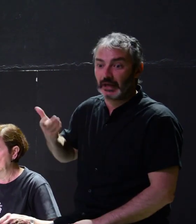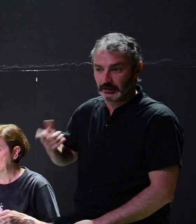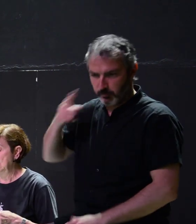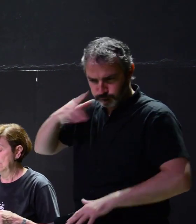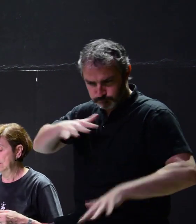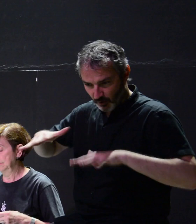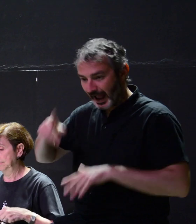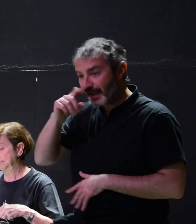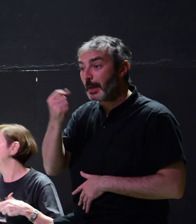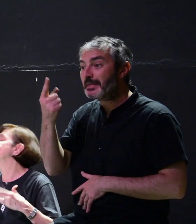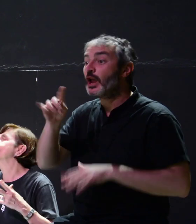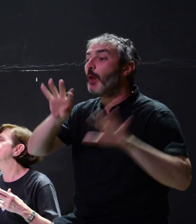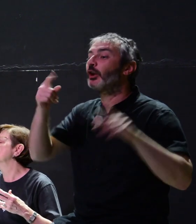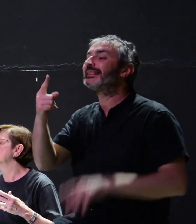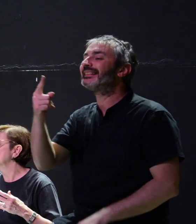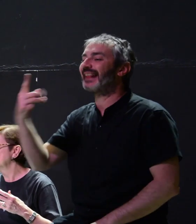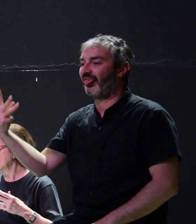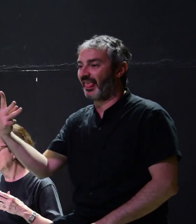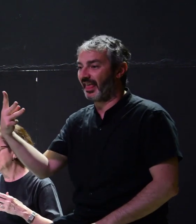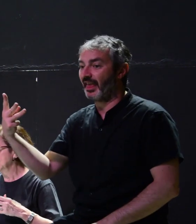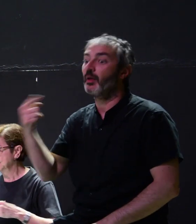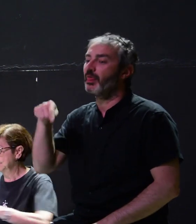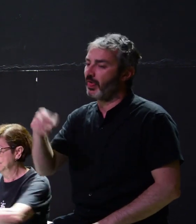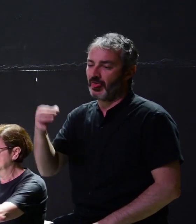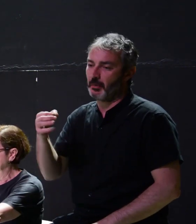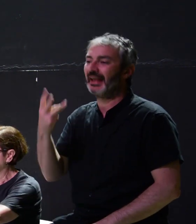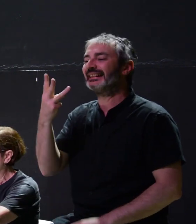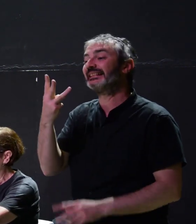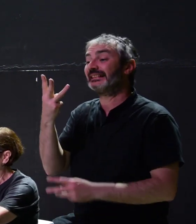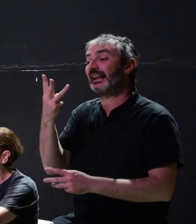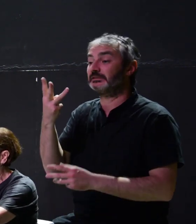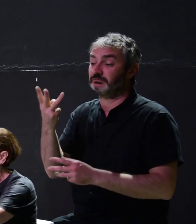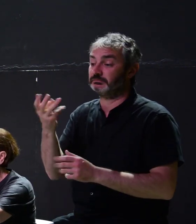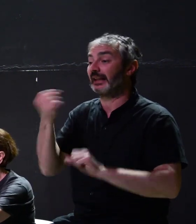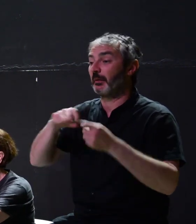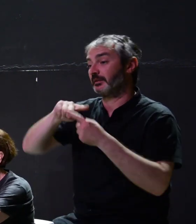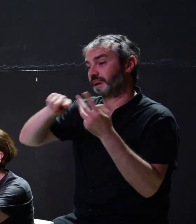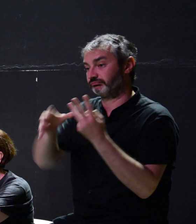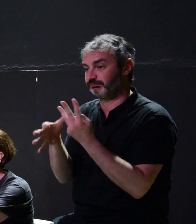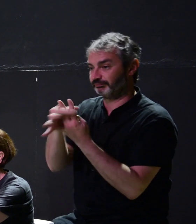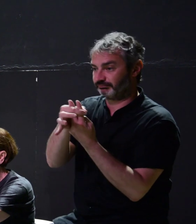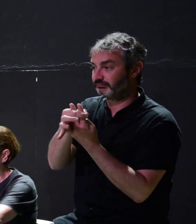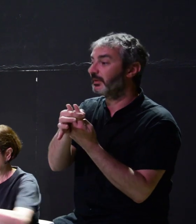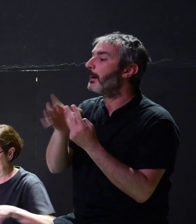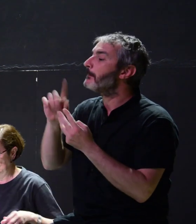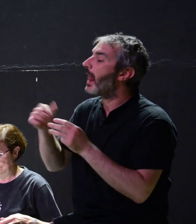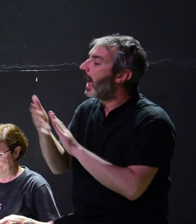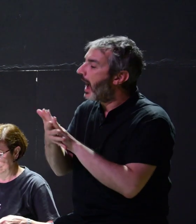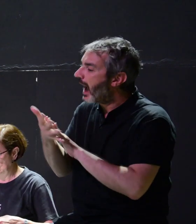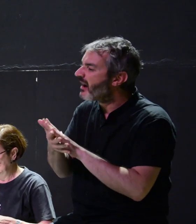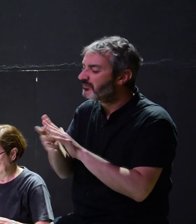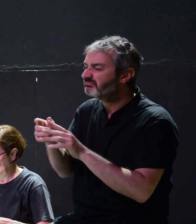lloc en 1913, valia la pena muntar aquest tríptic d'activitats. I per parlar-ne, i per parlar